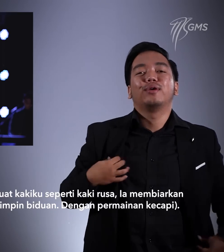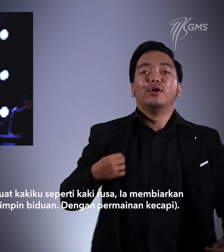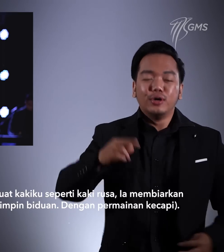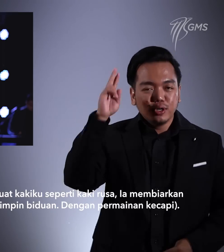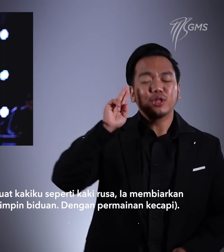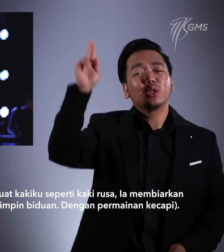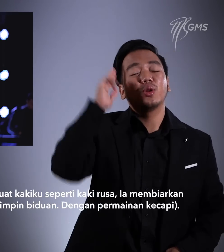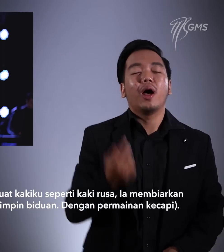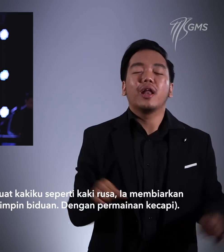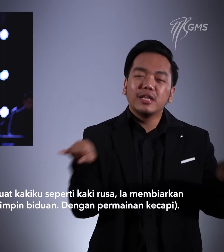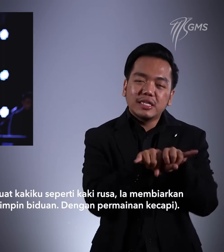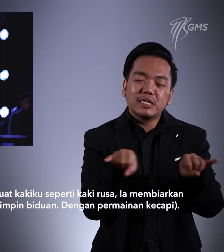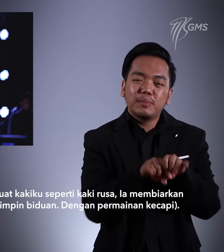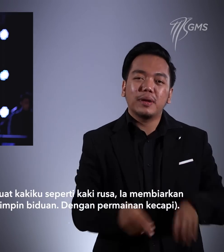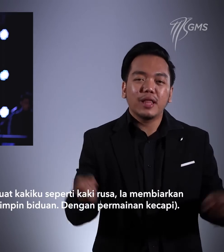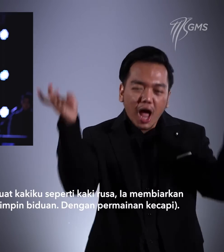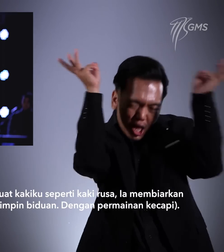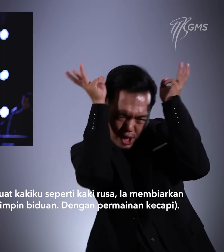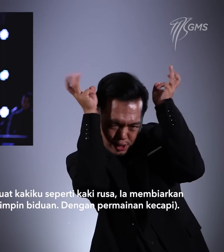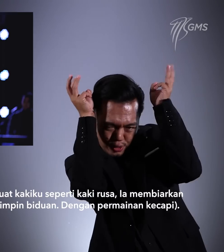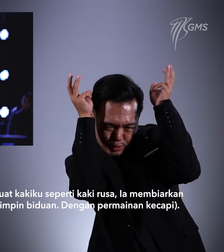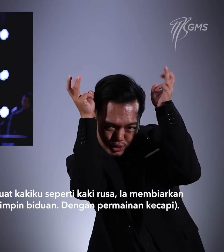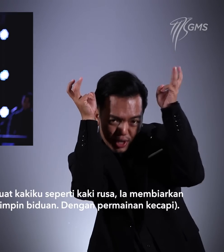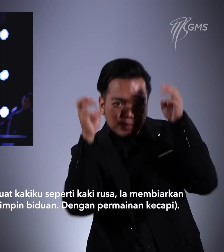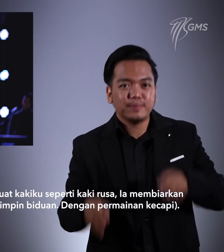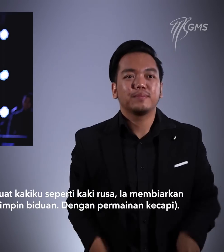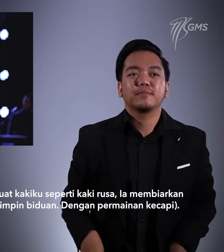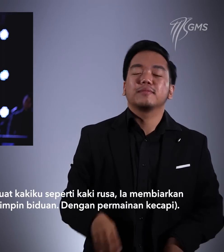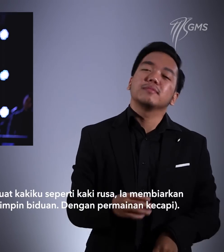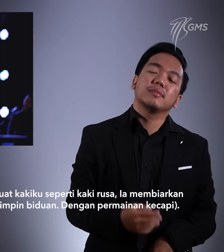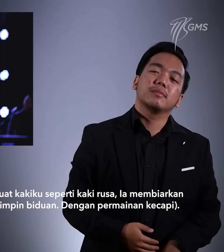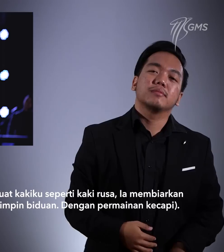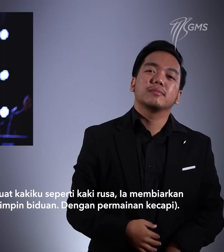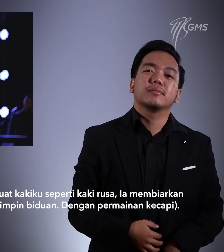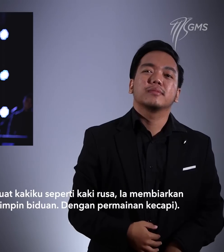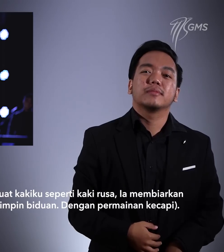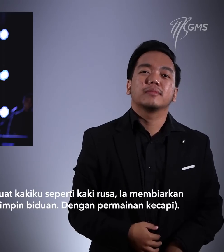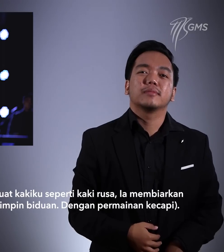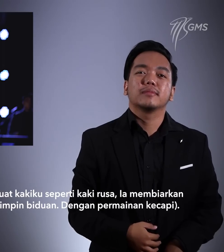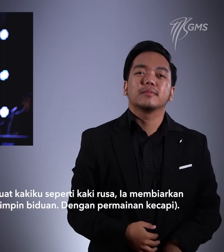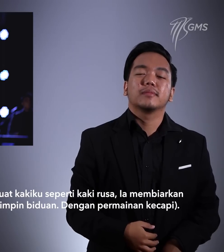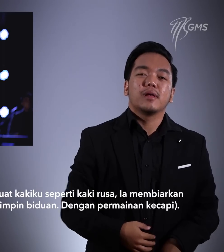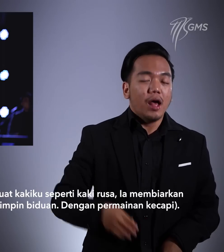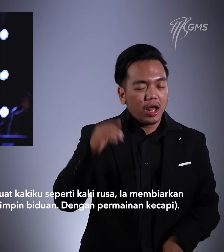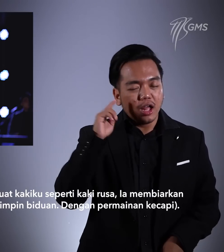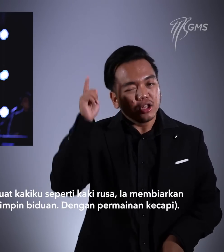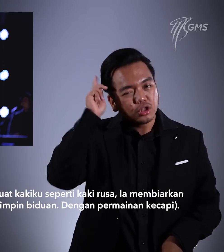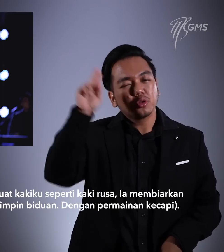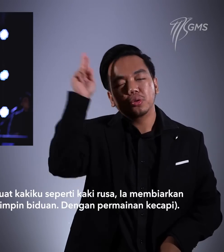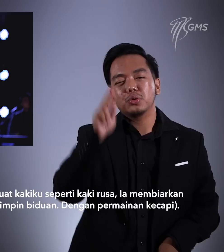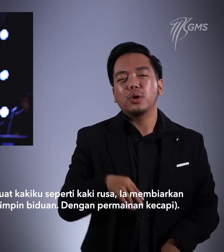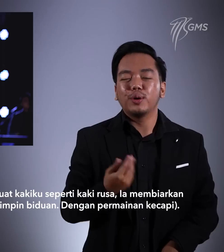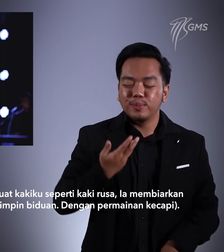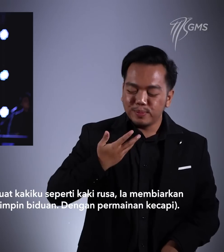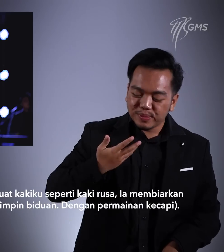rusa. He makes me sure-footed as a deer and keeps me safe on the mountains. Dan ia membiarkan aku